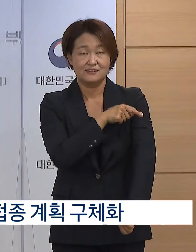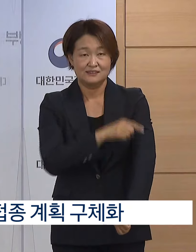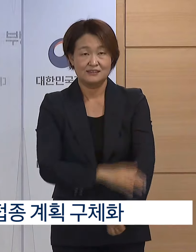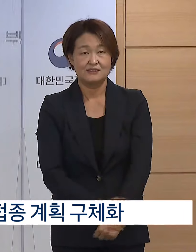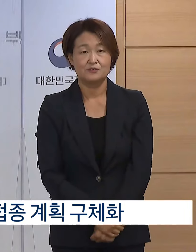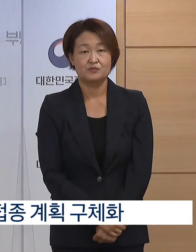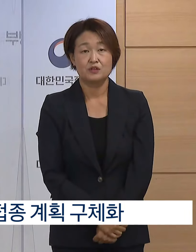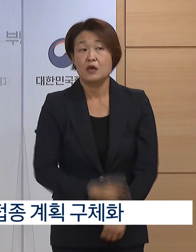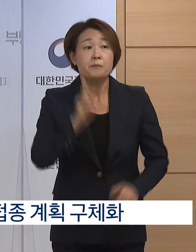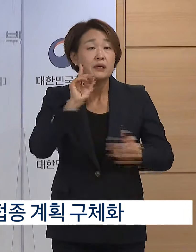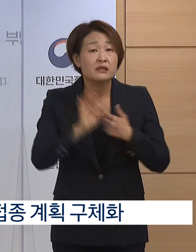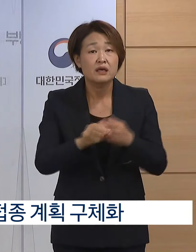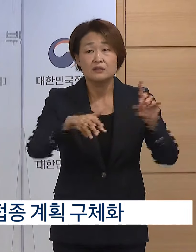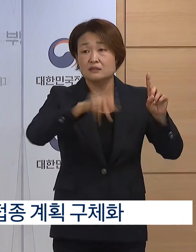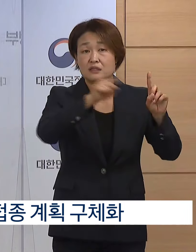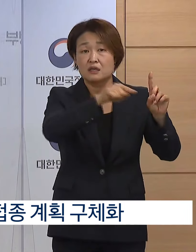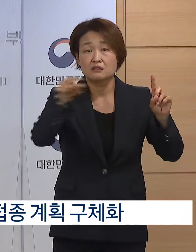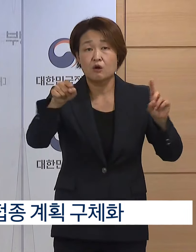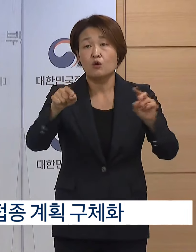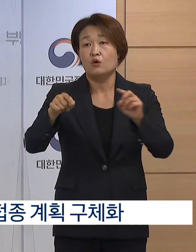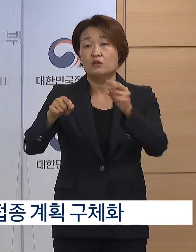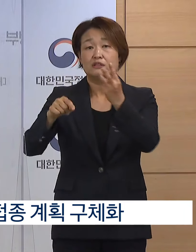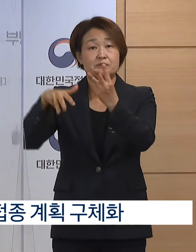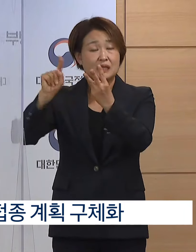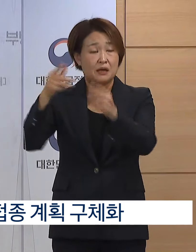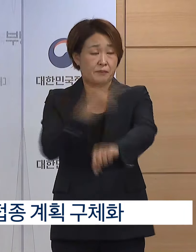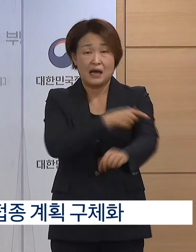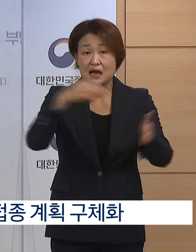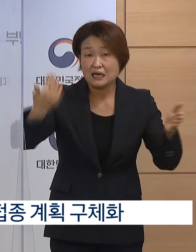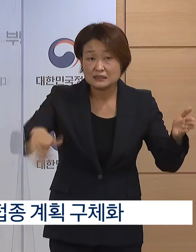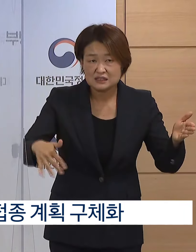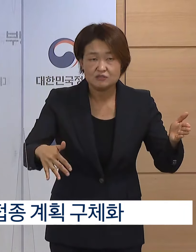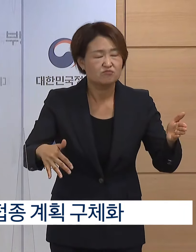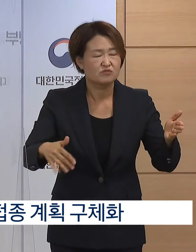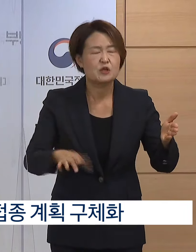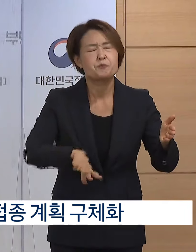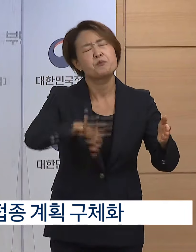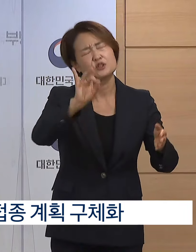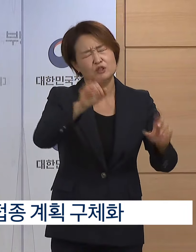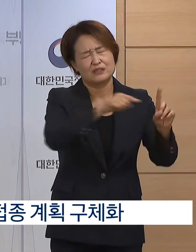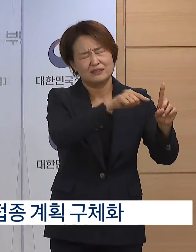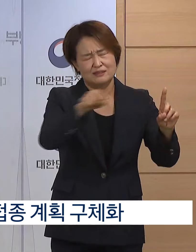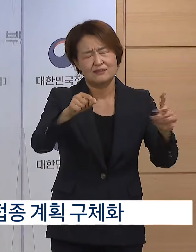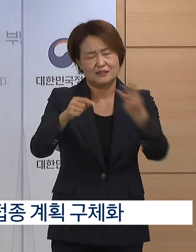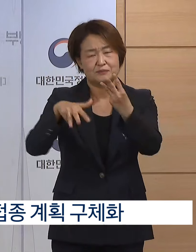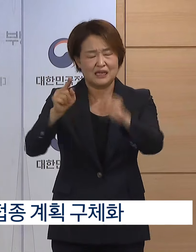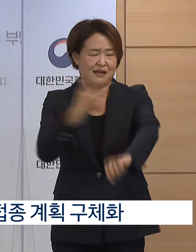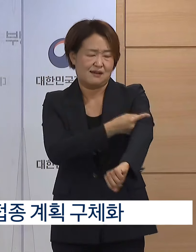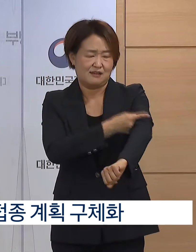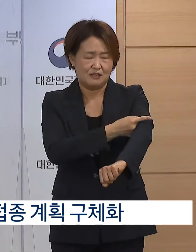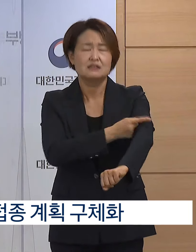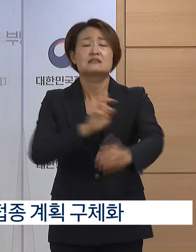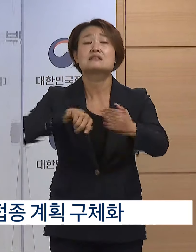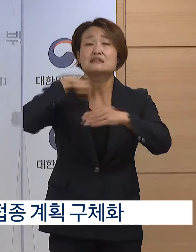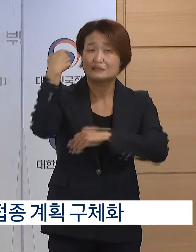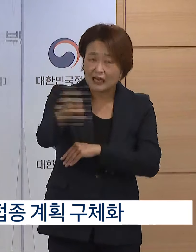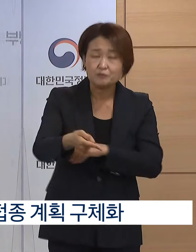아직까지 기초접종을 하지 않으신 분들은 그 전에 기초접종에 참여해 주실 것을 당부드립니다.